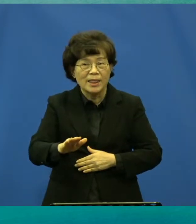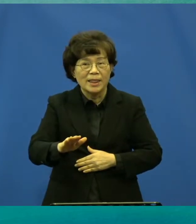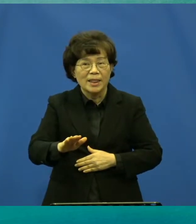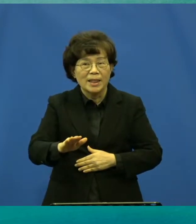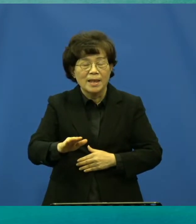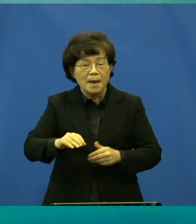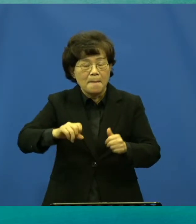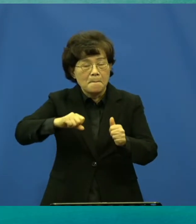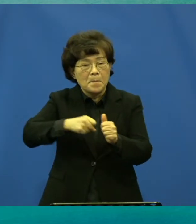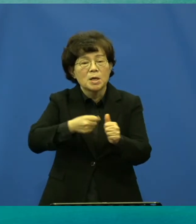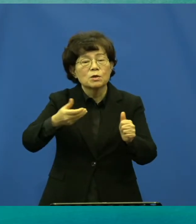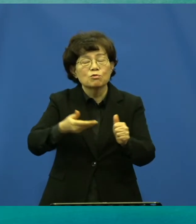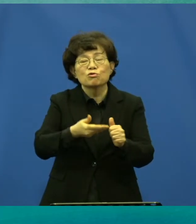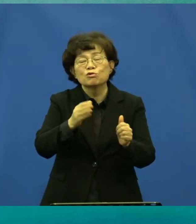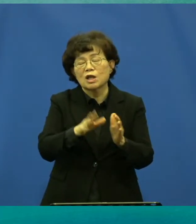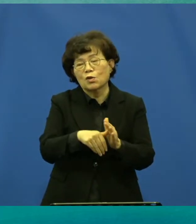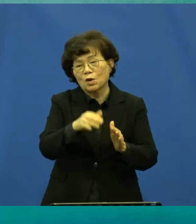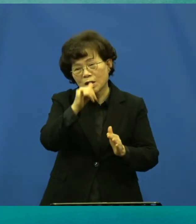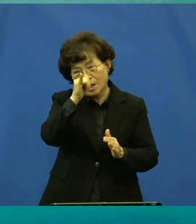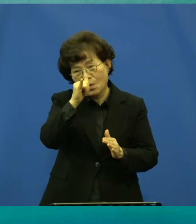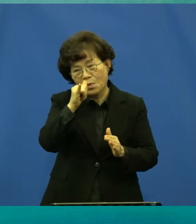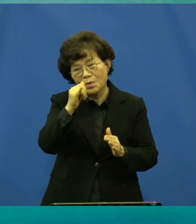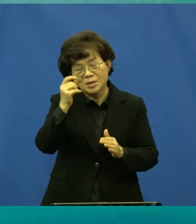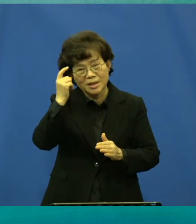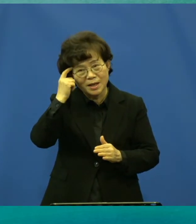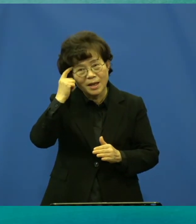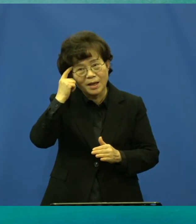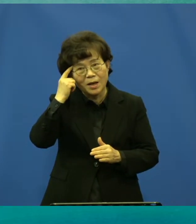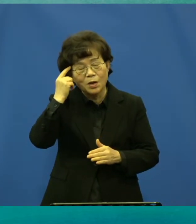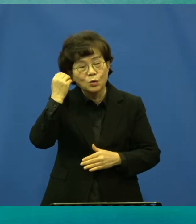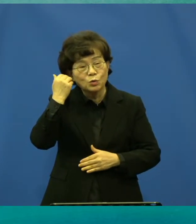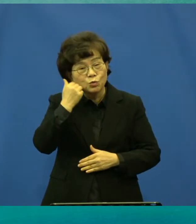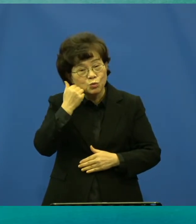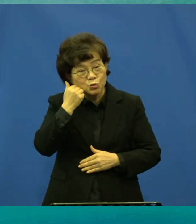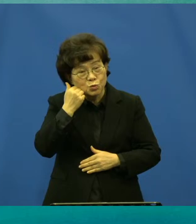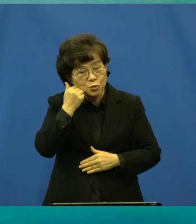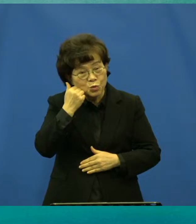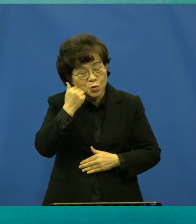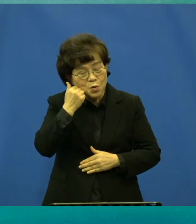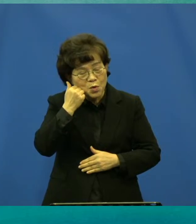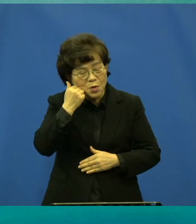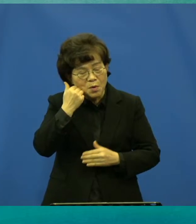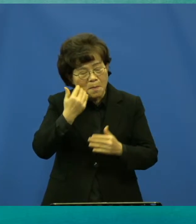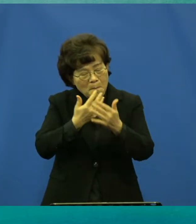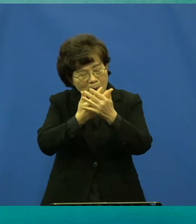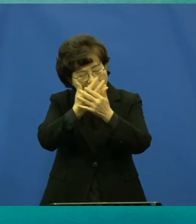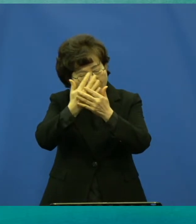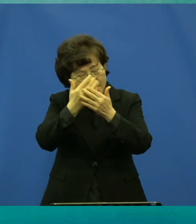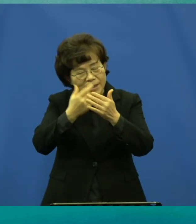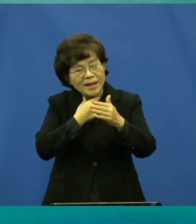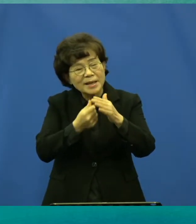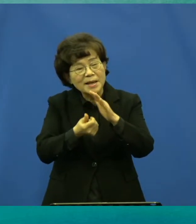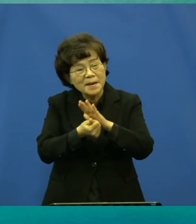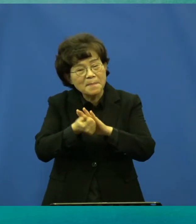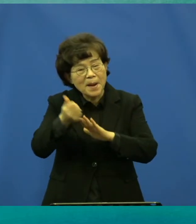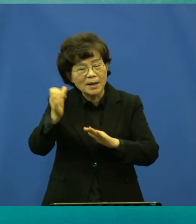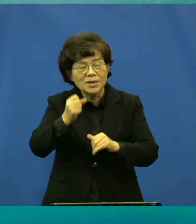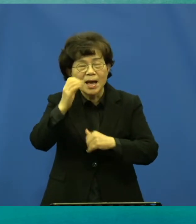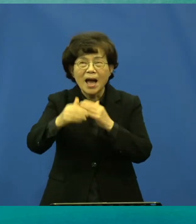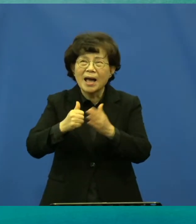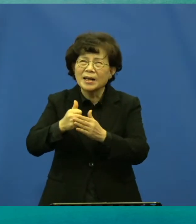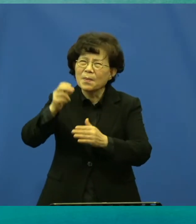처벌하는 경우가 있었어요. 이게 누가 하느냐? 그런 막연한 희망을 걸고 있습니다. 하나님은